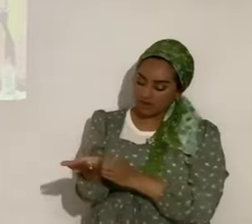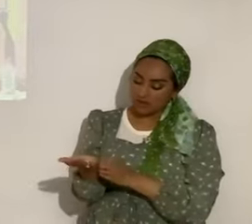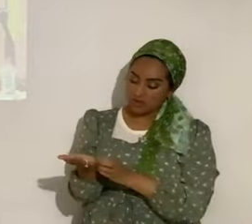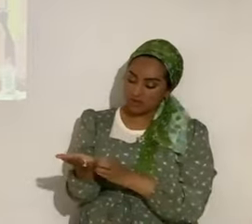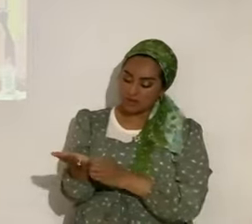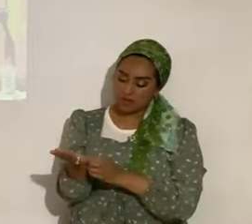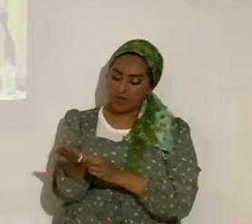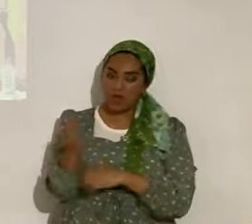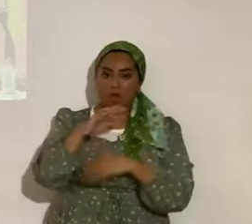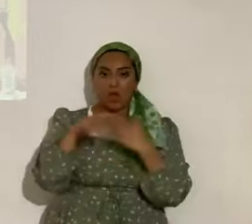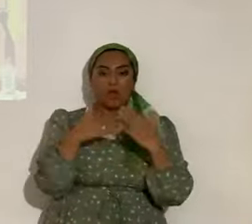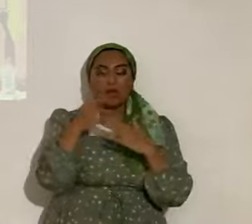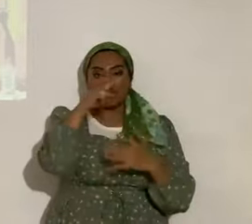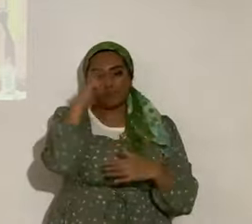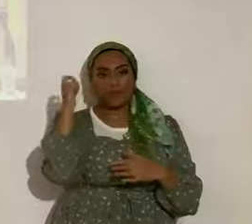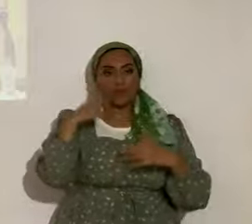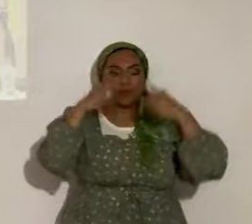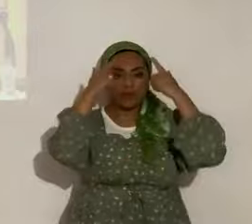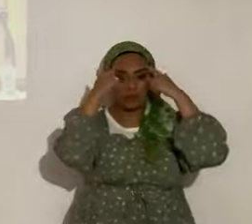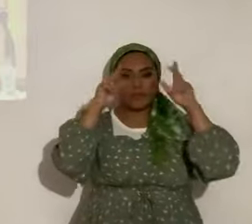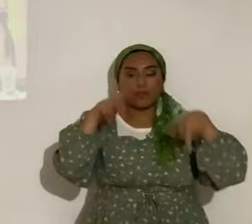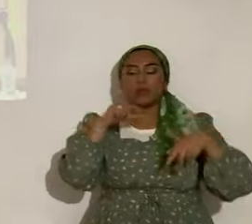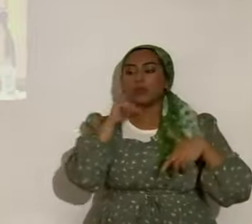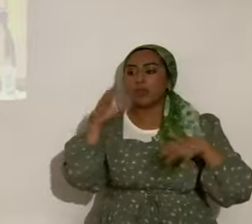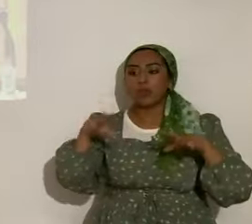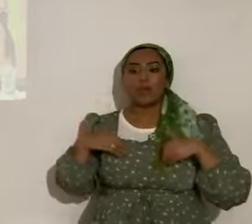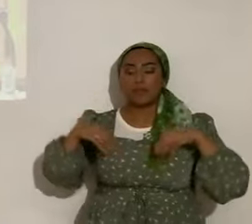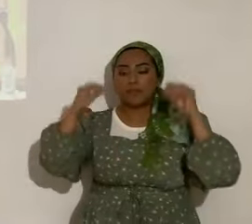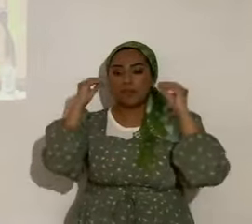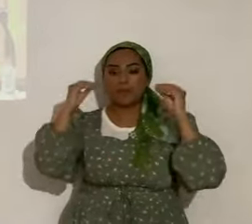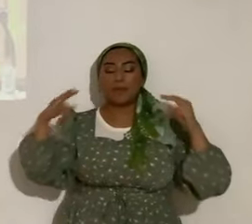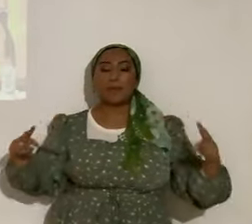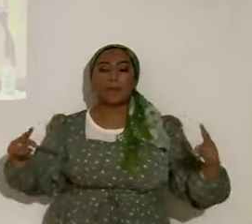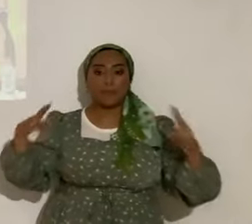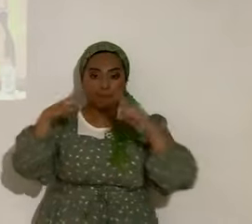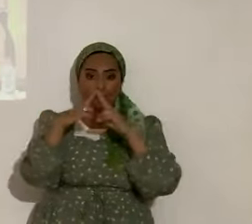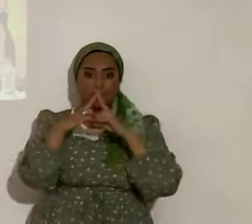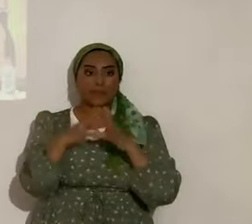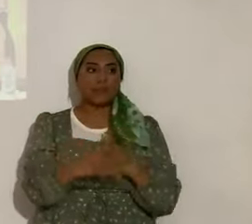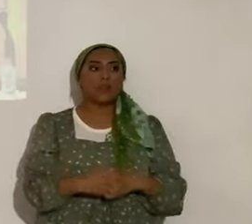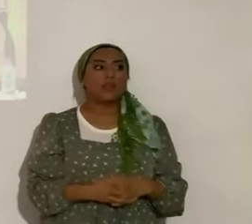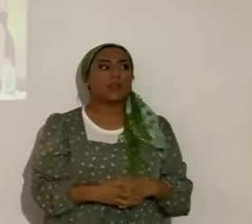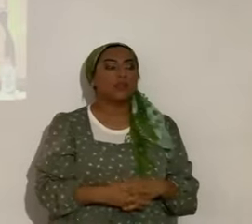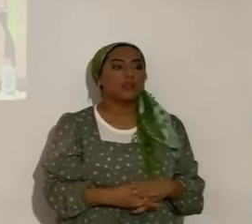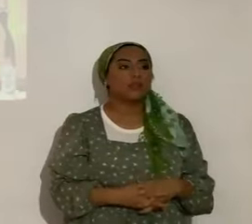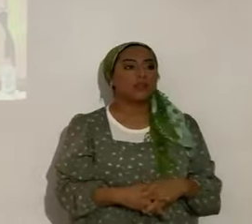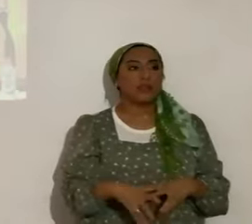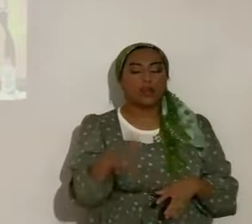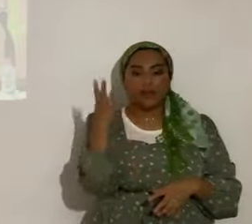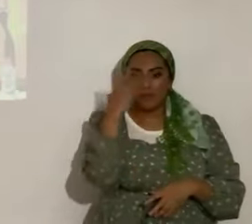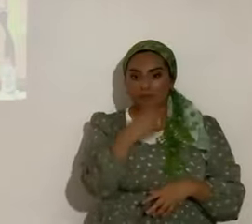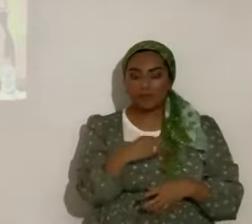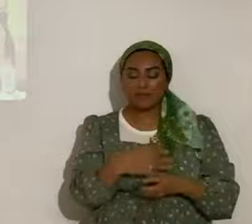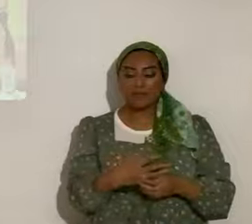Todo por orgullo, porque la persona que no acepta el sermón del monte como una enseñanza divina,